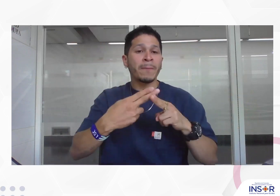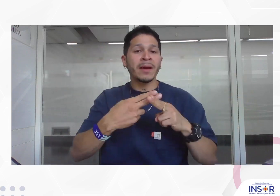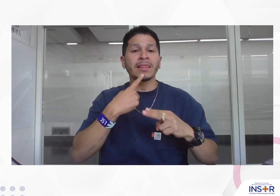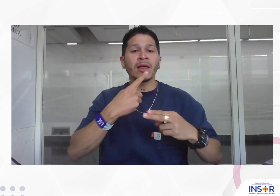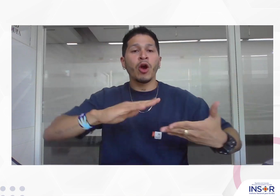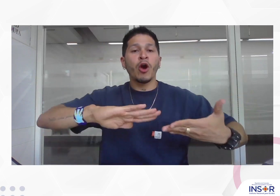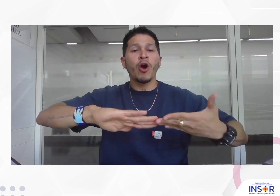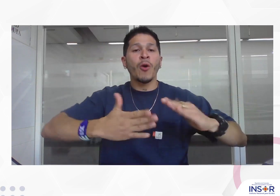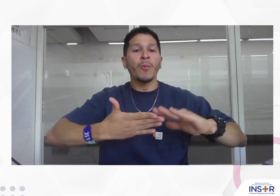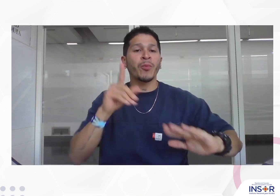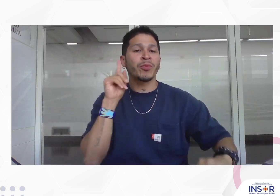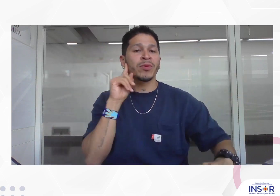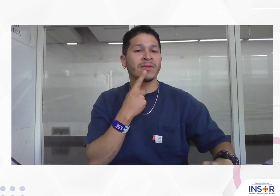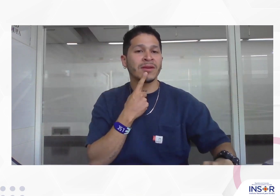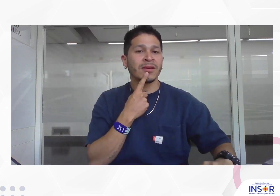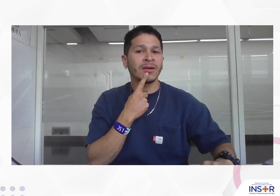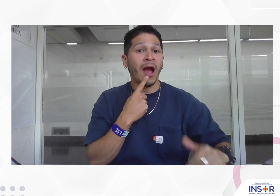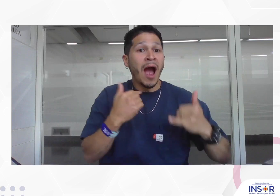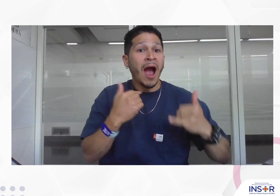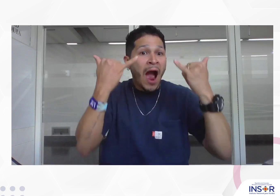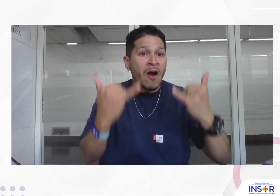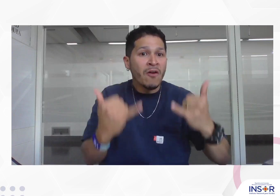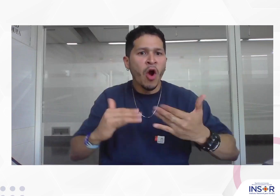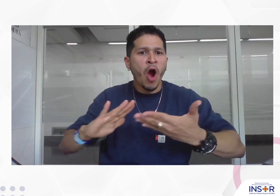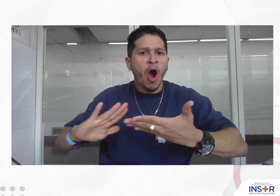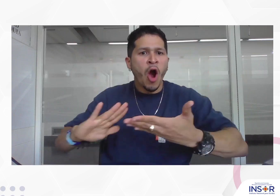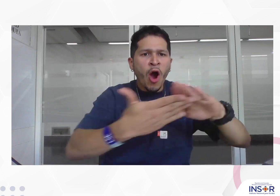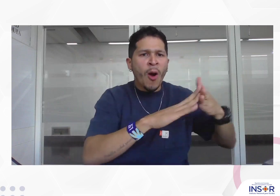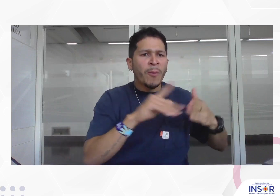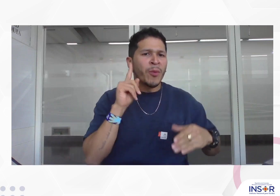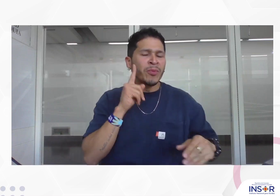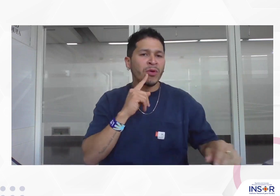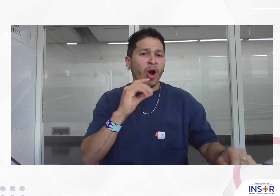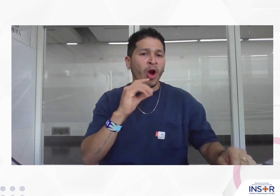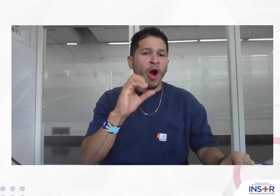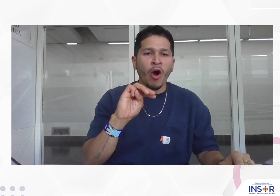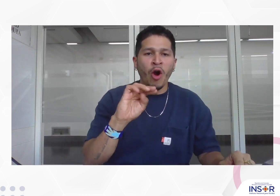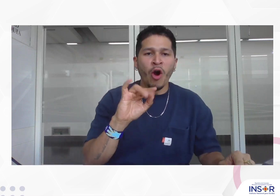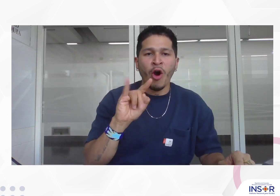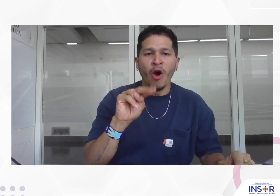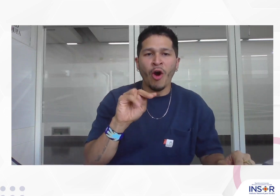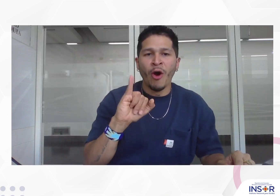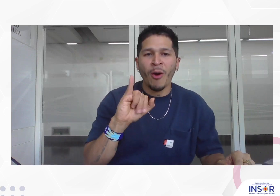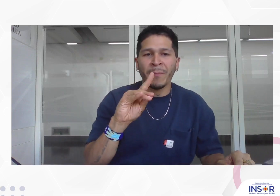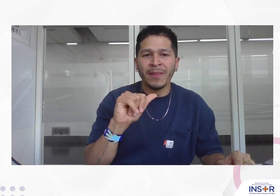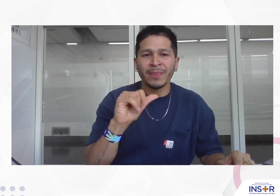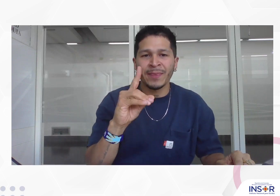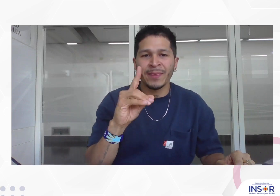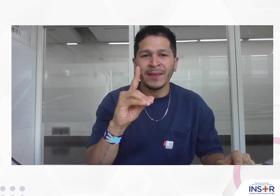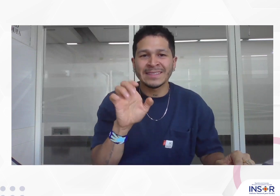diversidad, ese abanico de posibilidades de ser sordo. Porque hablamos de comunidad sorda,